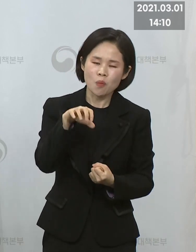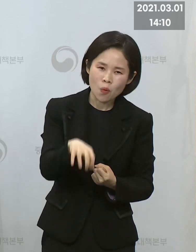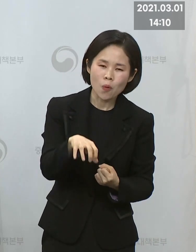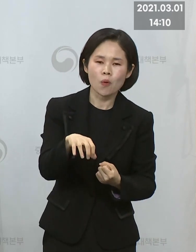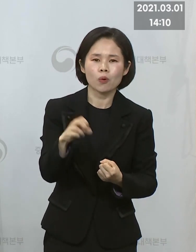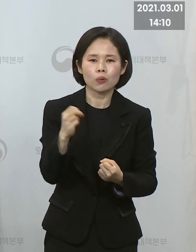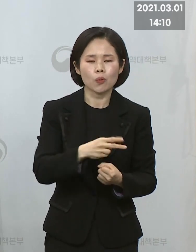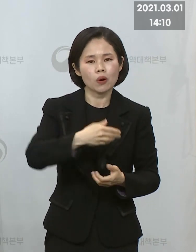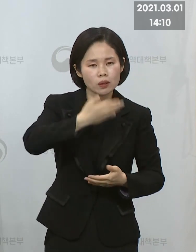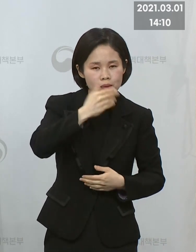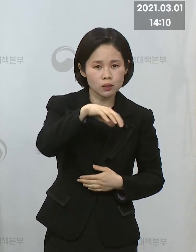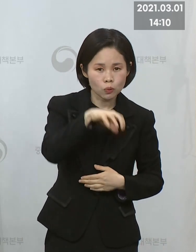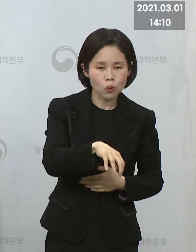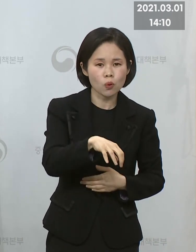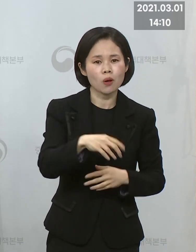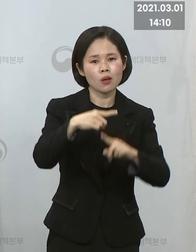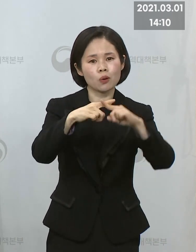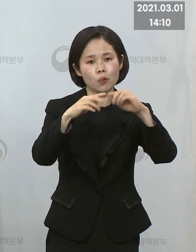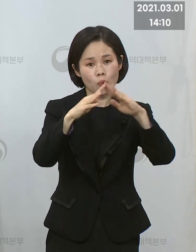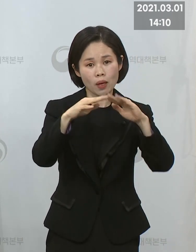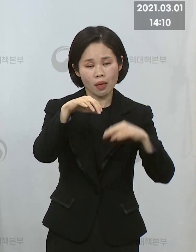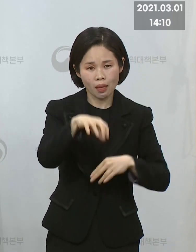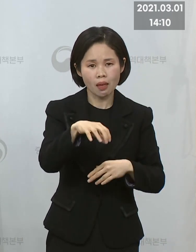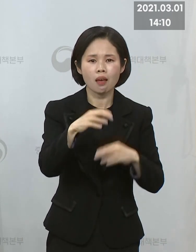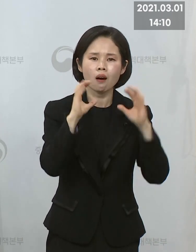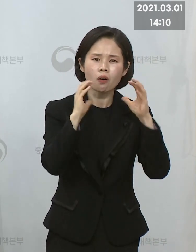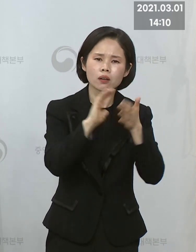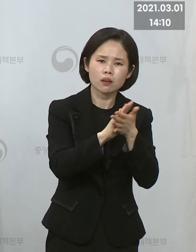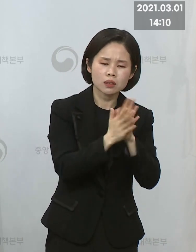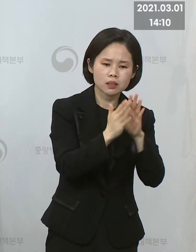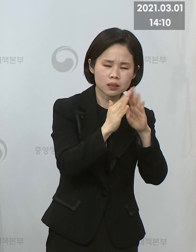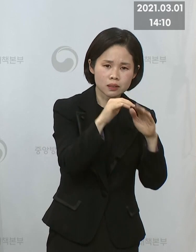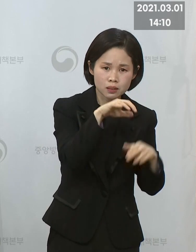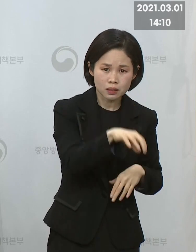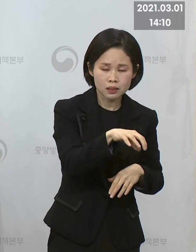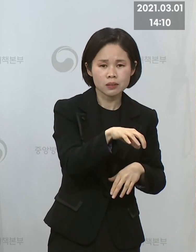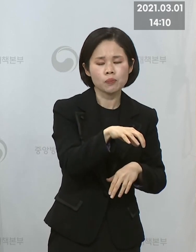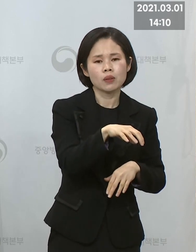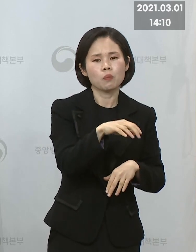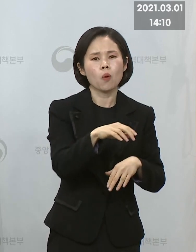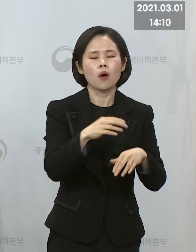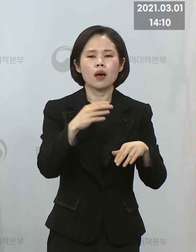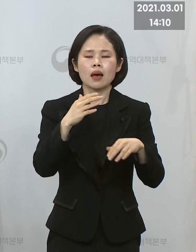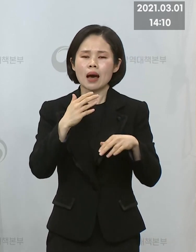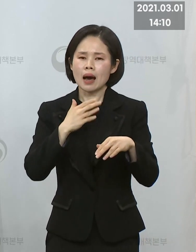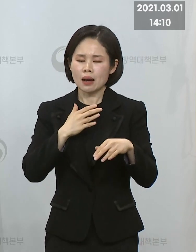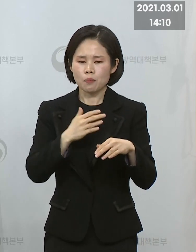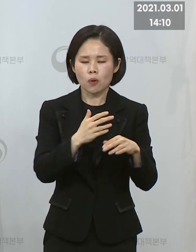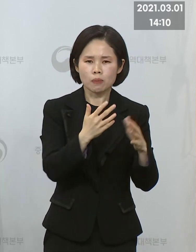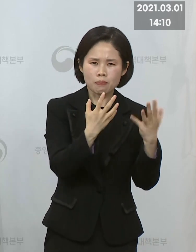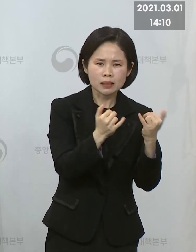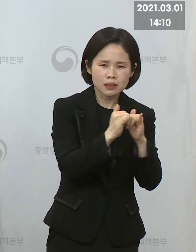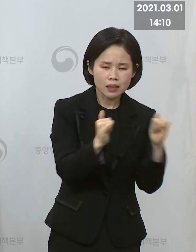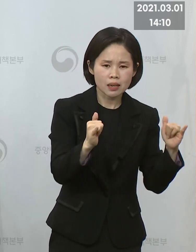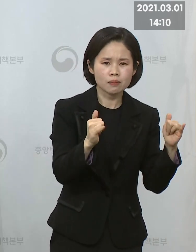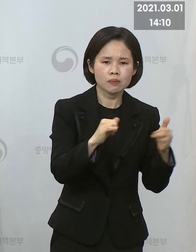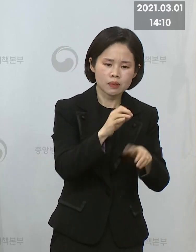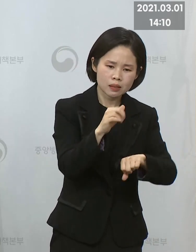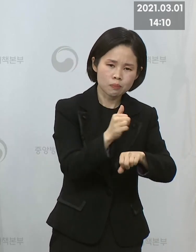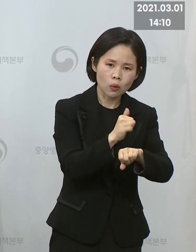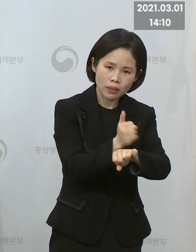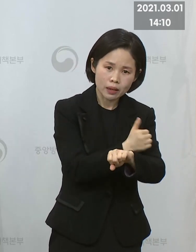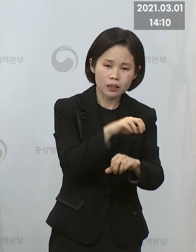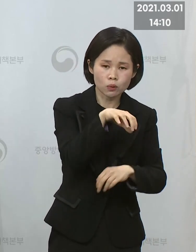그리고 음식점, 그리고 교회, 그리고 어린이집 등 다수 가족과 지인 간의 집단 발생 사례가